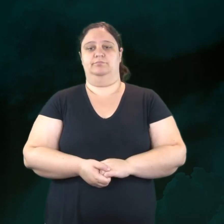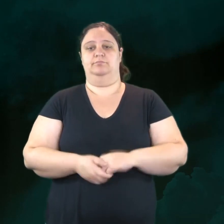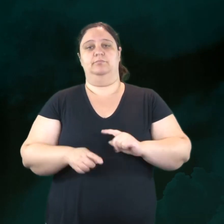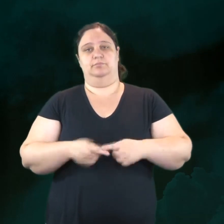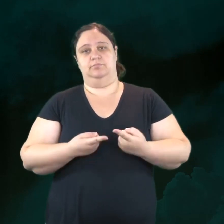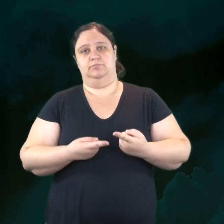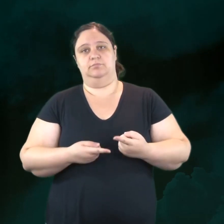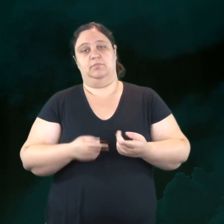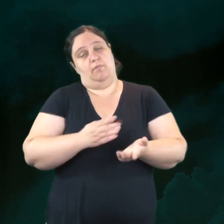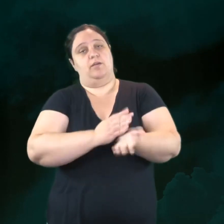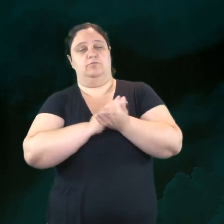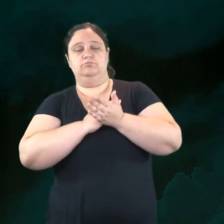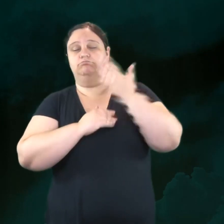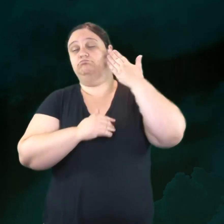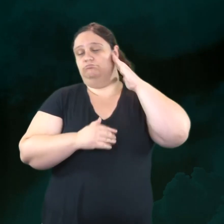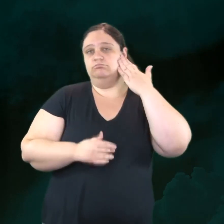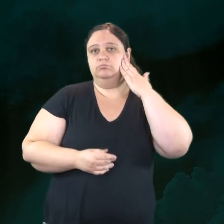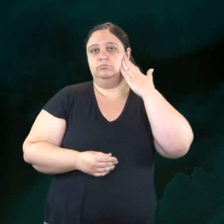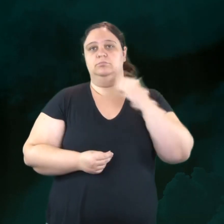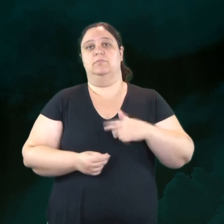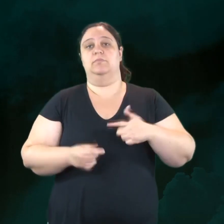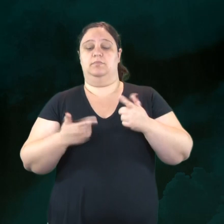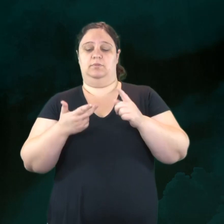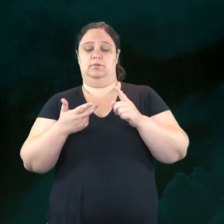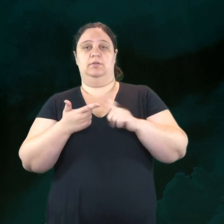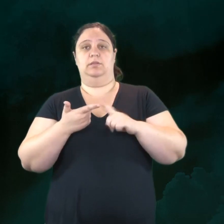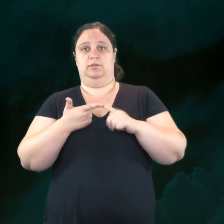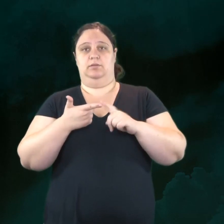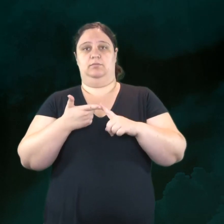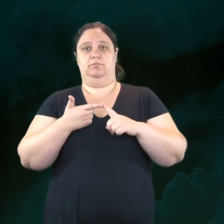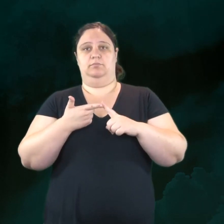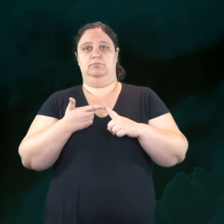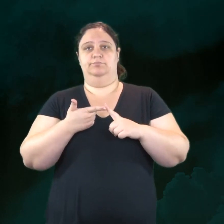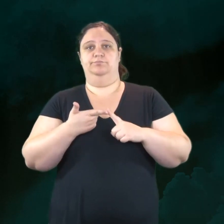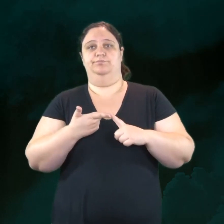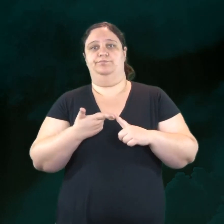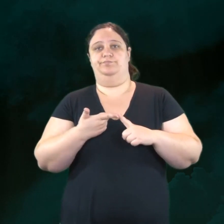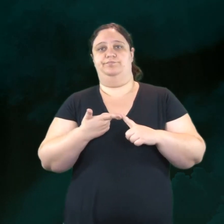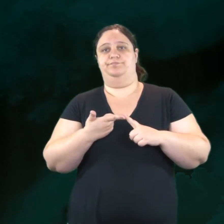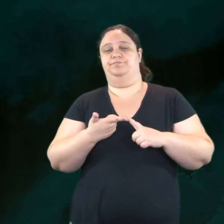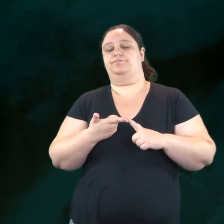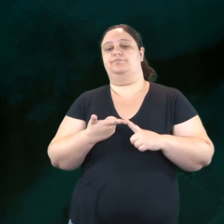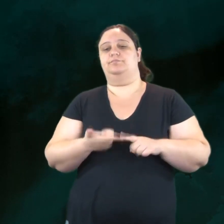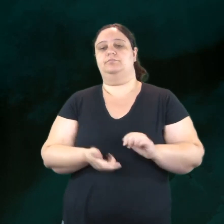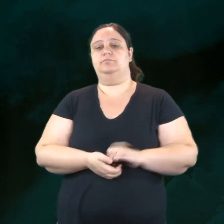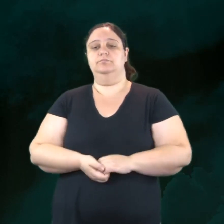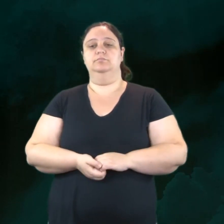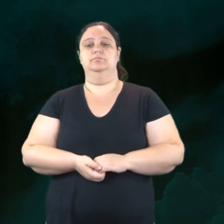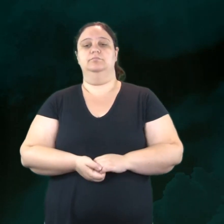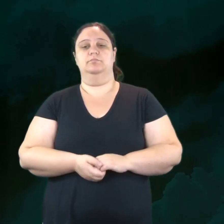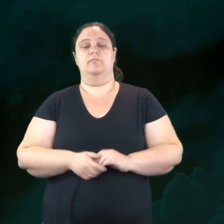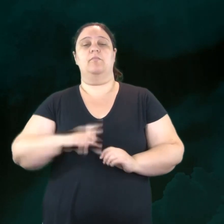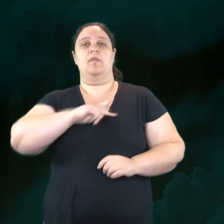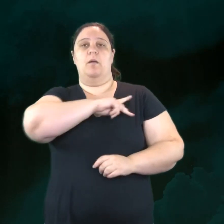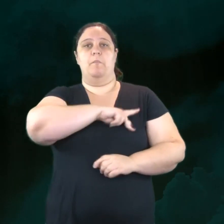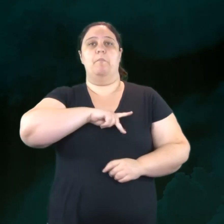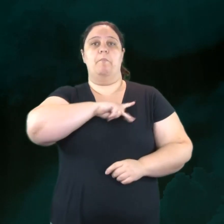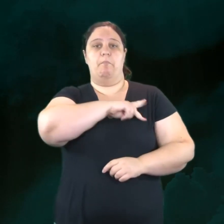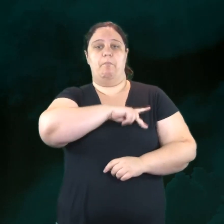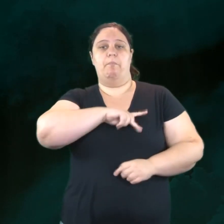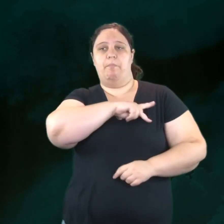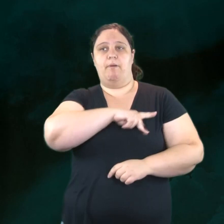pano de fundo para você entender. Em segundo lugar, ele não tinha outro lugar